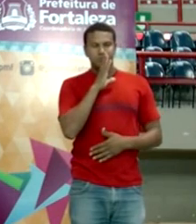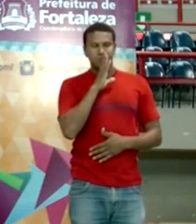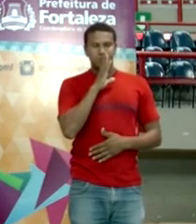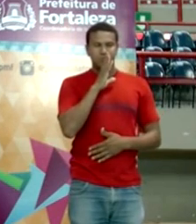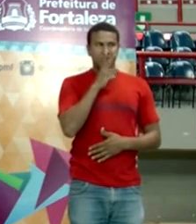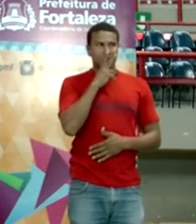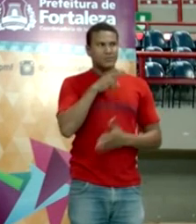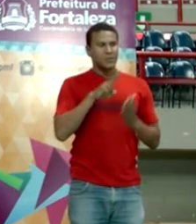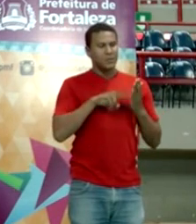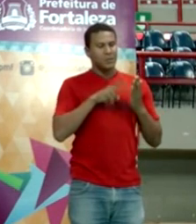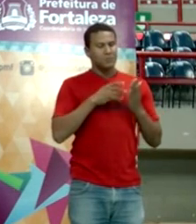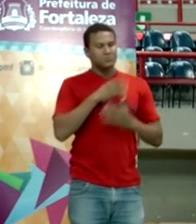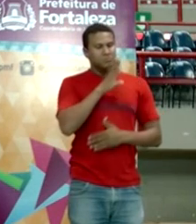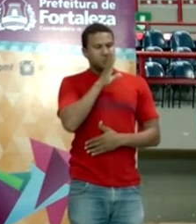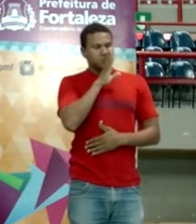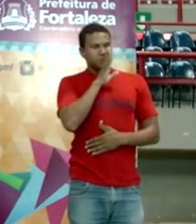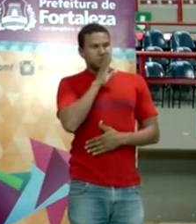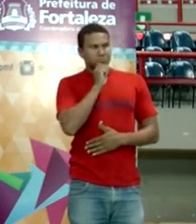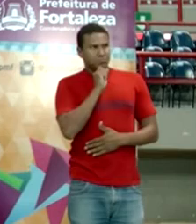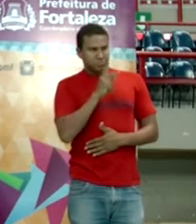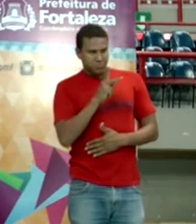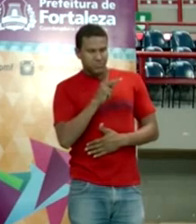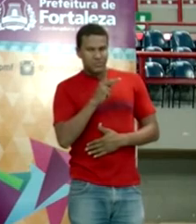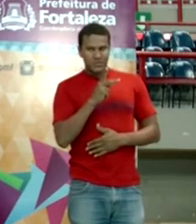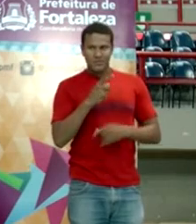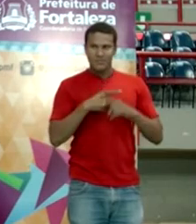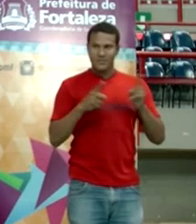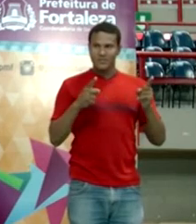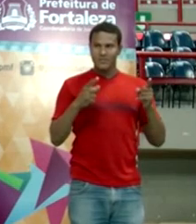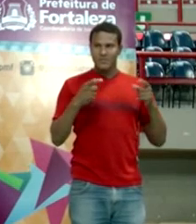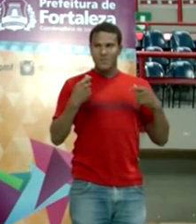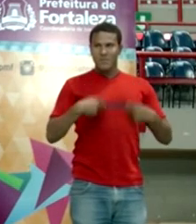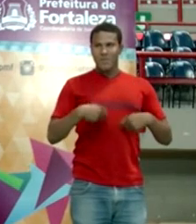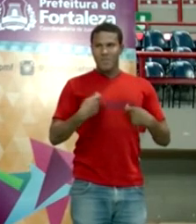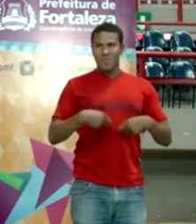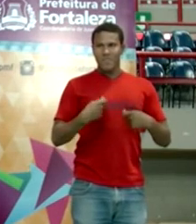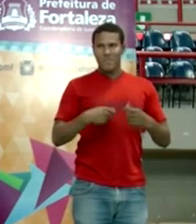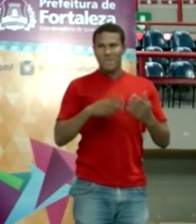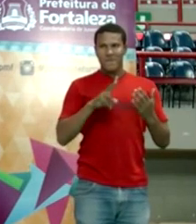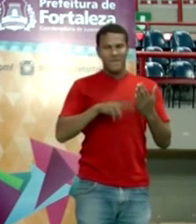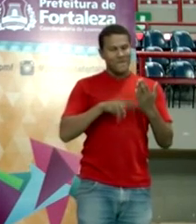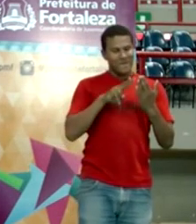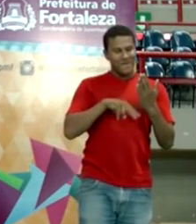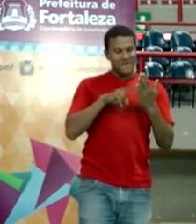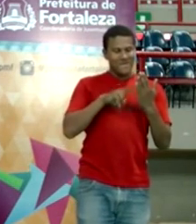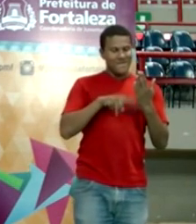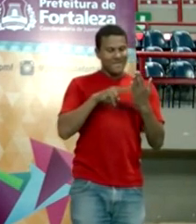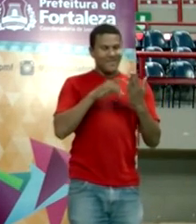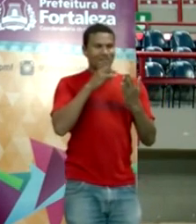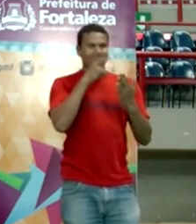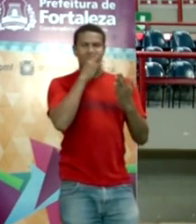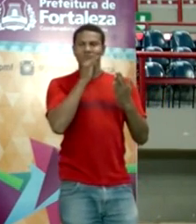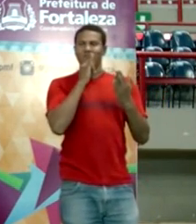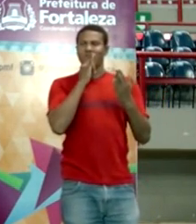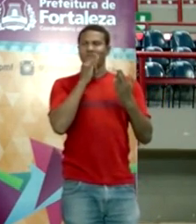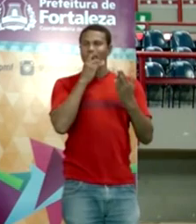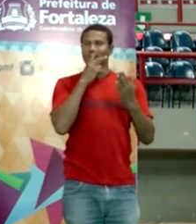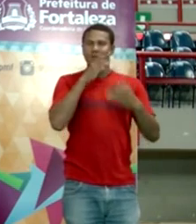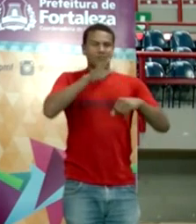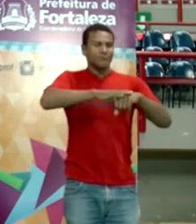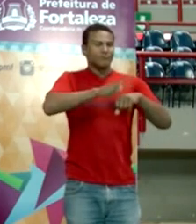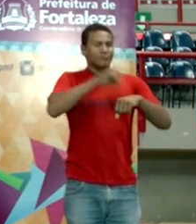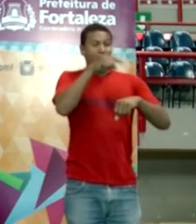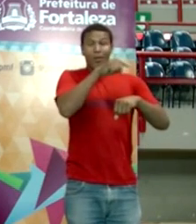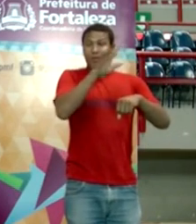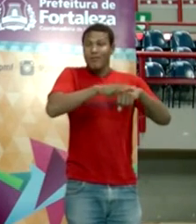você lê, a atitude é um tanto passiva. Você tem que ler de acordo com o que o autor propôs a você. Você tem que